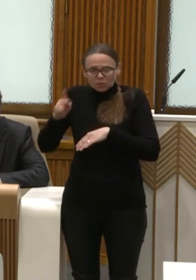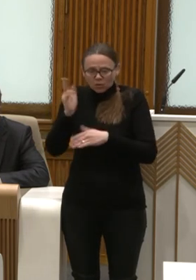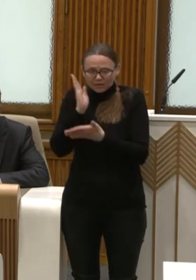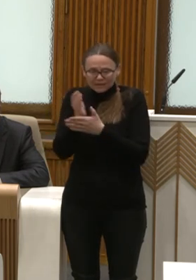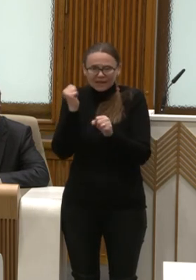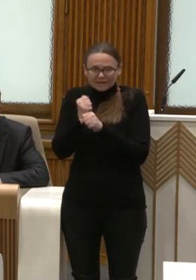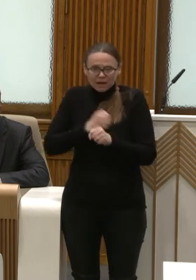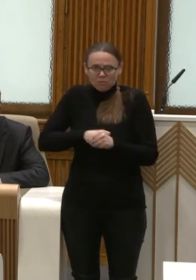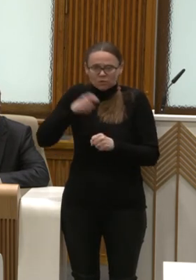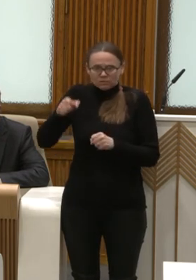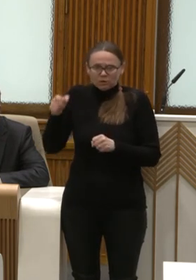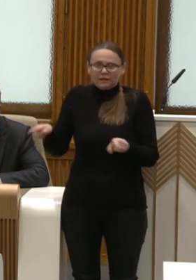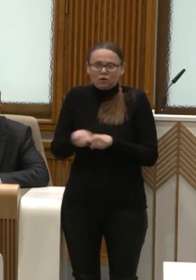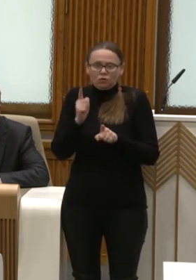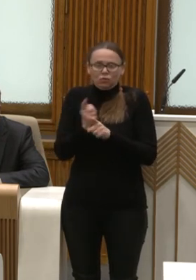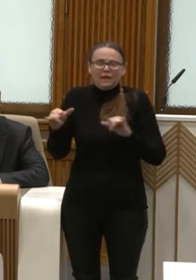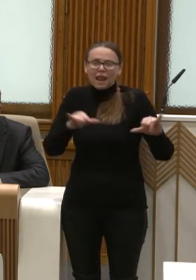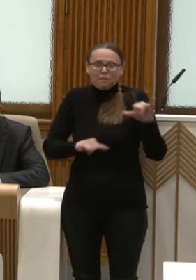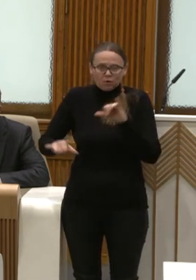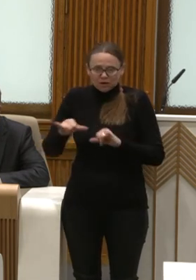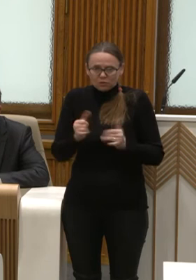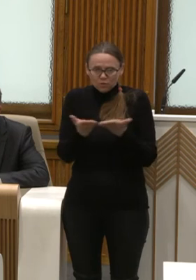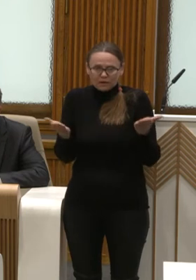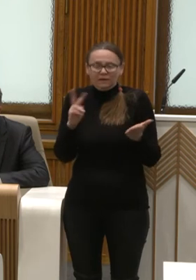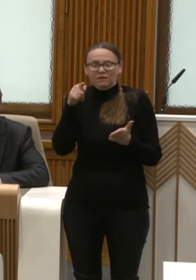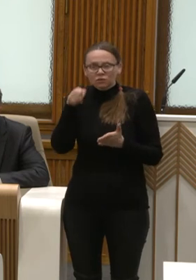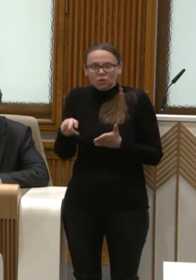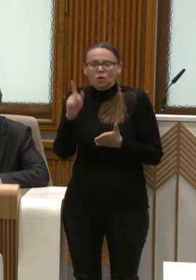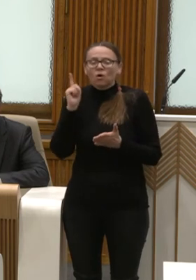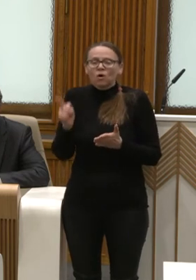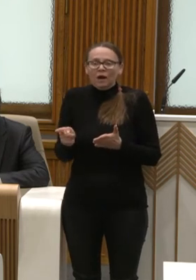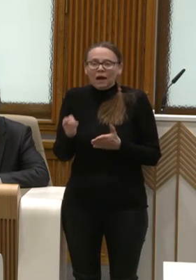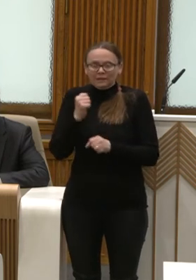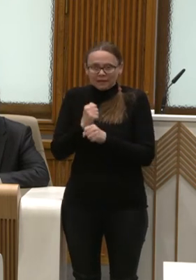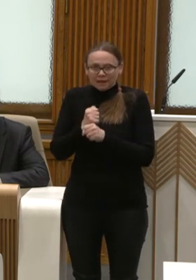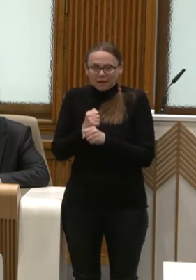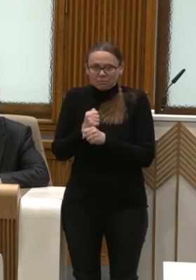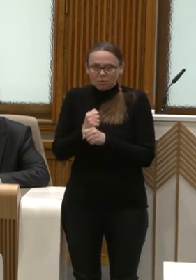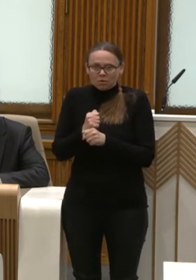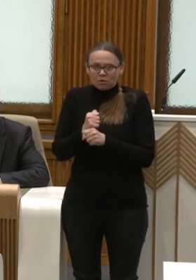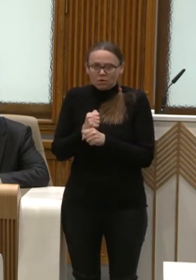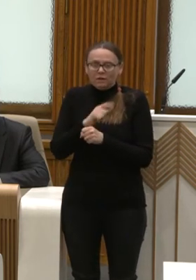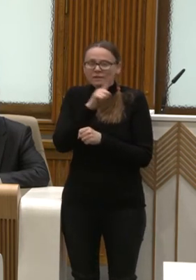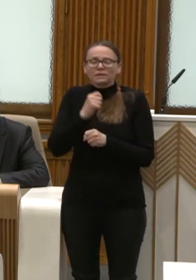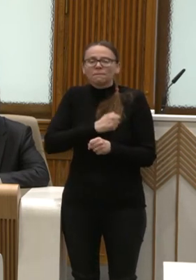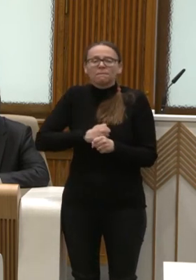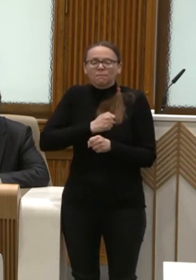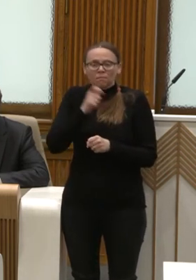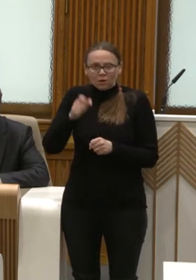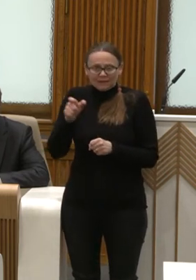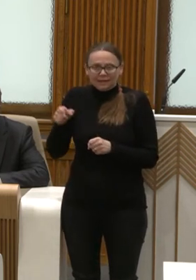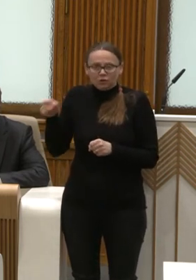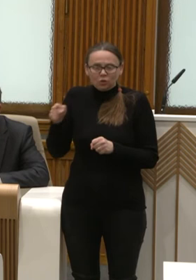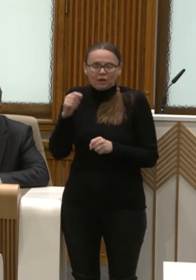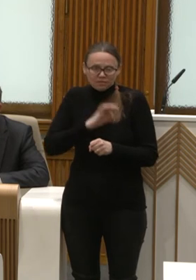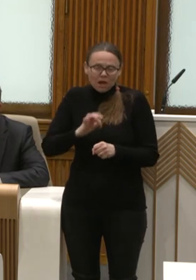delamo z bolniki, kot v laboratorijih, v to, kar sicer počnemo z bolniki, kar je naloga